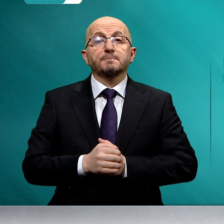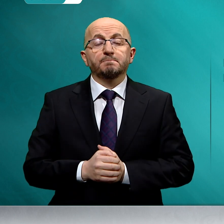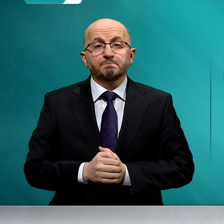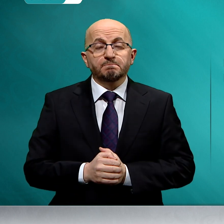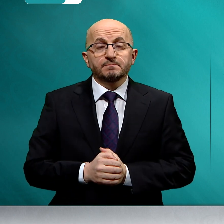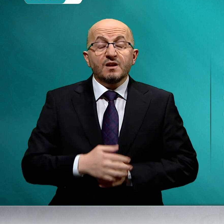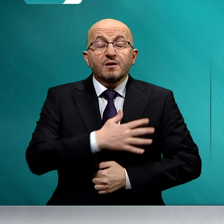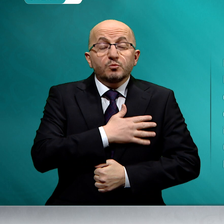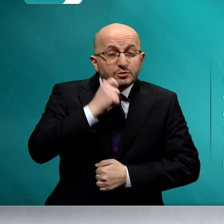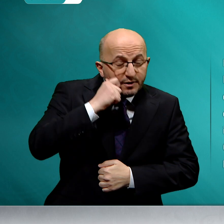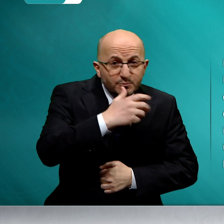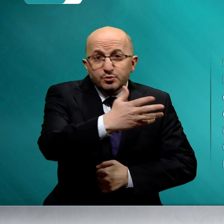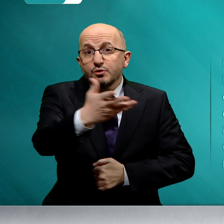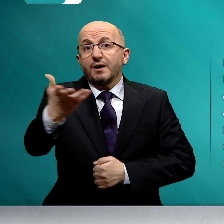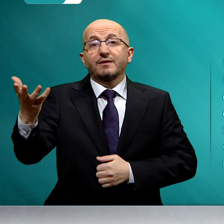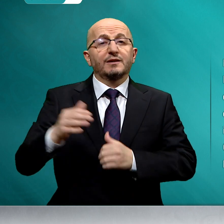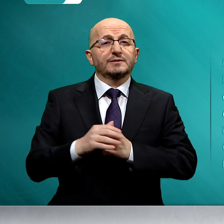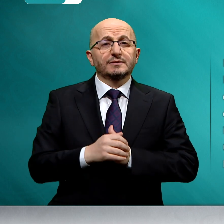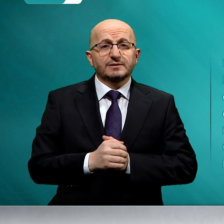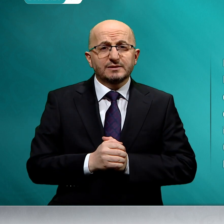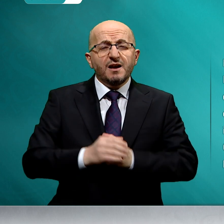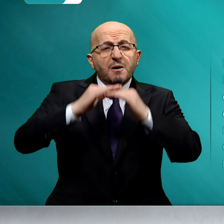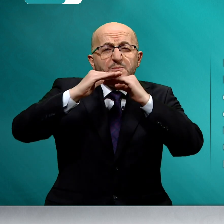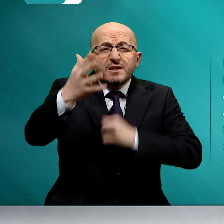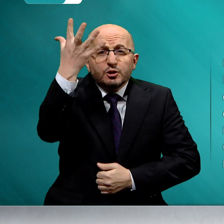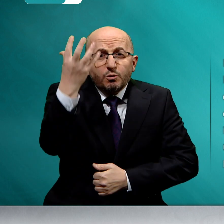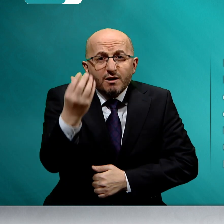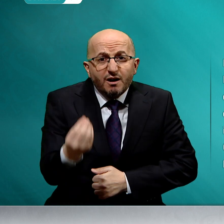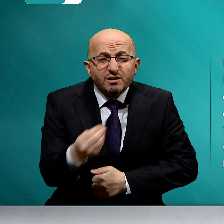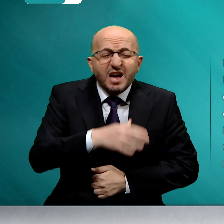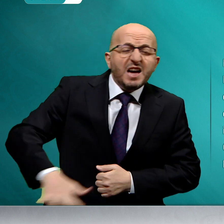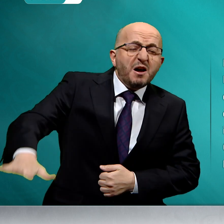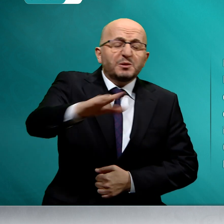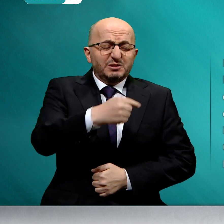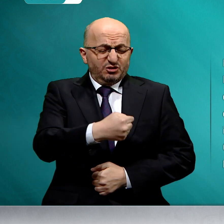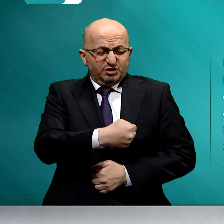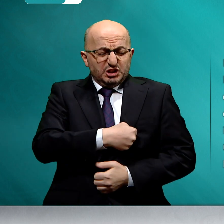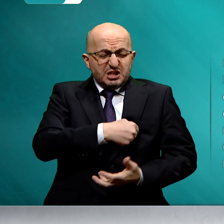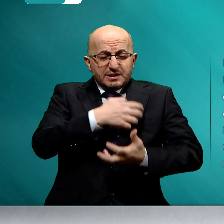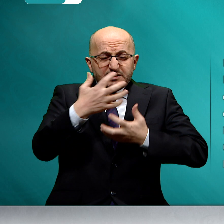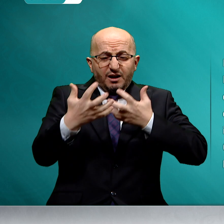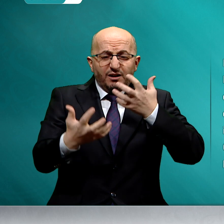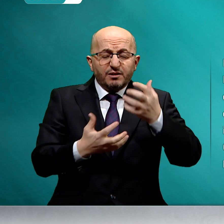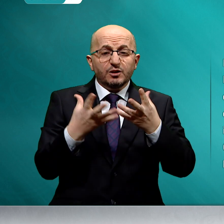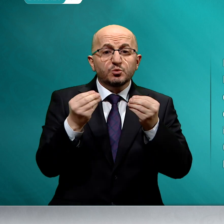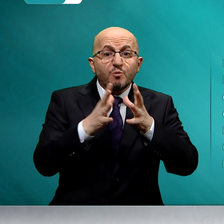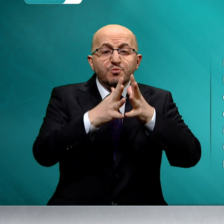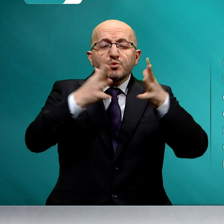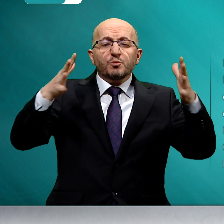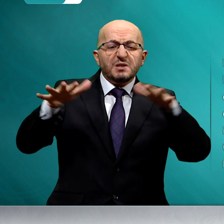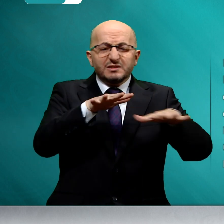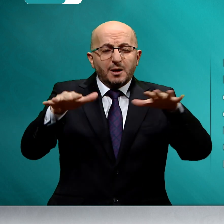Bismillahirrahmanirrahim. Muhterem Müslümanlar, millet olarak hepimizin ciğerini dağlayan çok